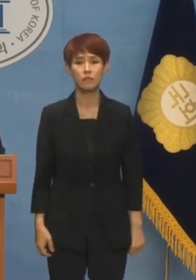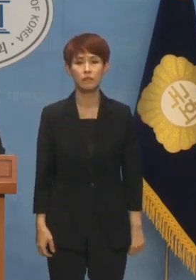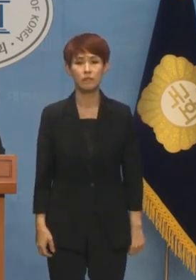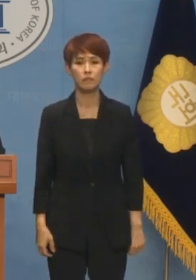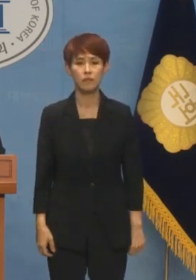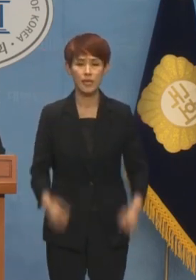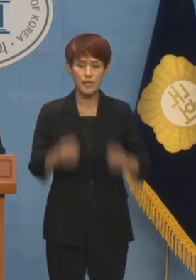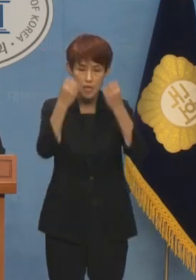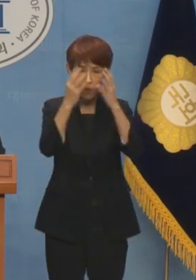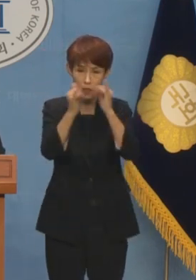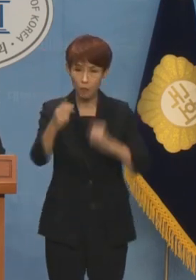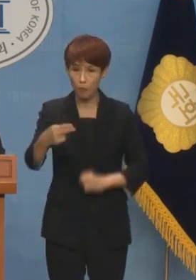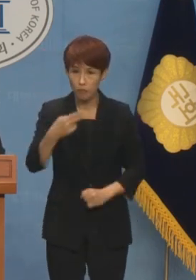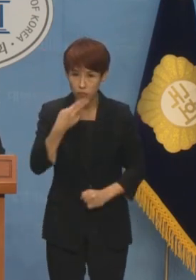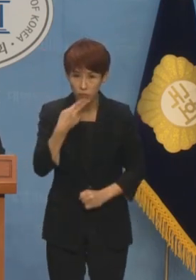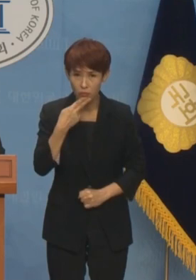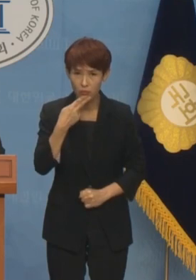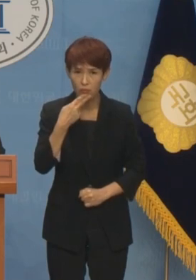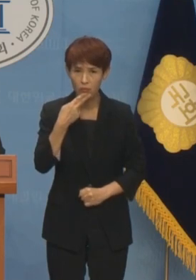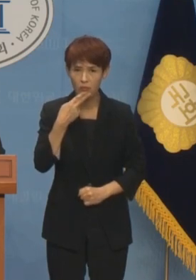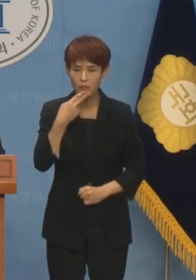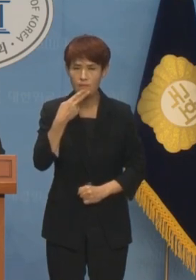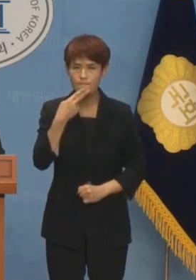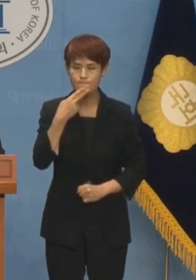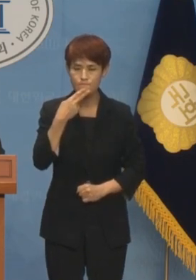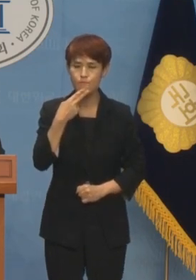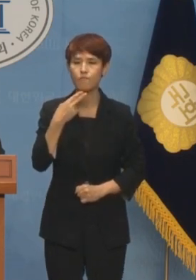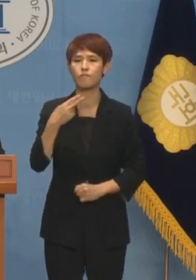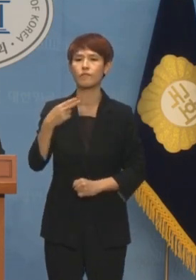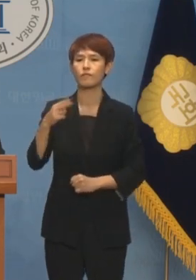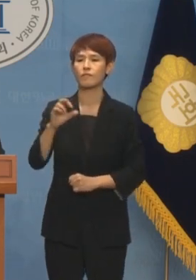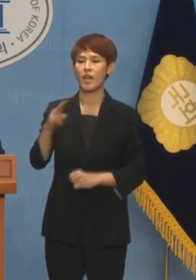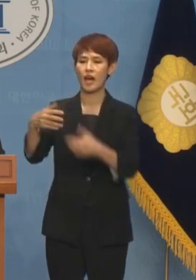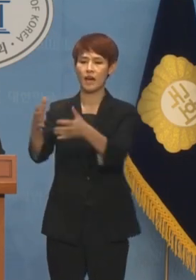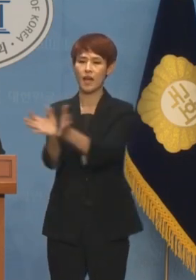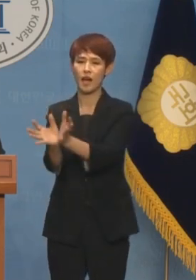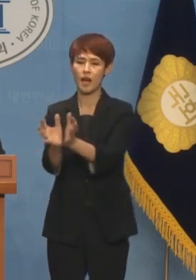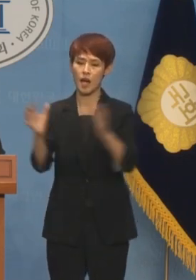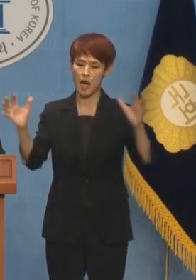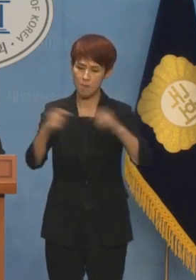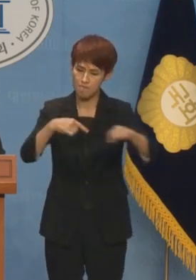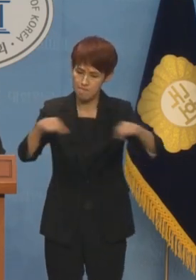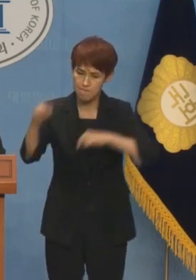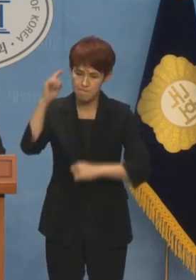참신한 인물이 없다면 진지하게 협치를 고민할 때입니다.